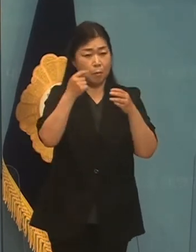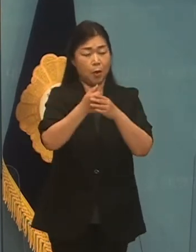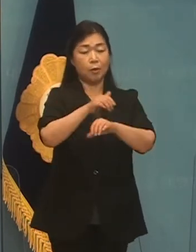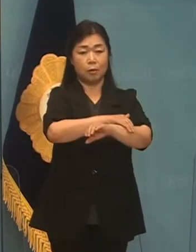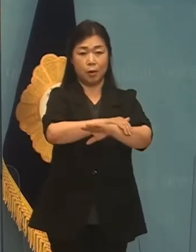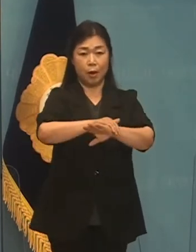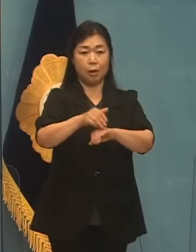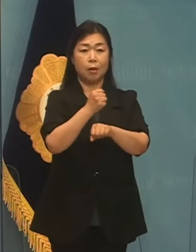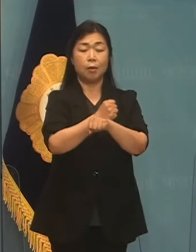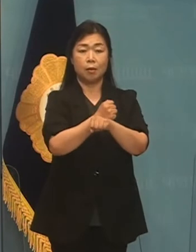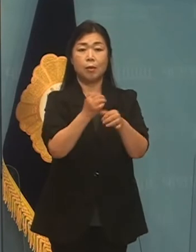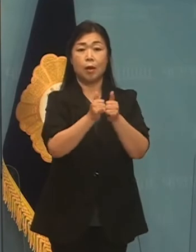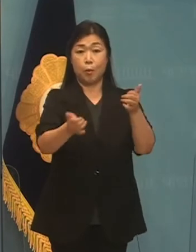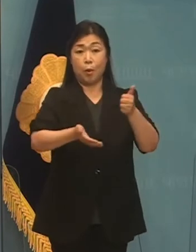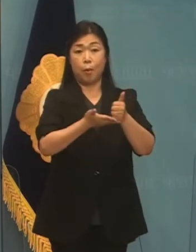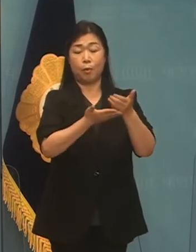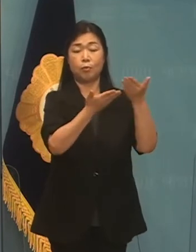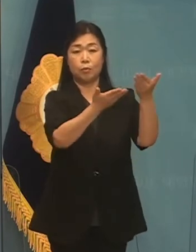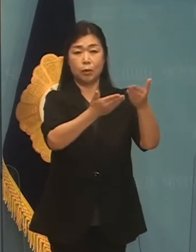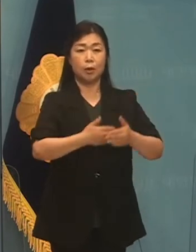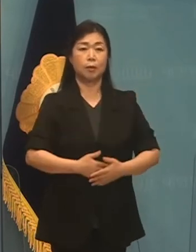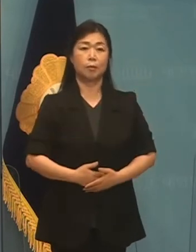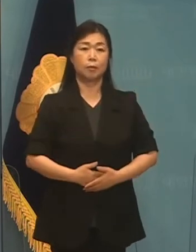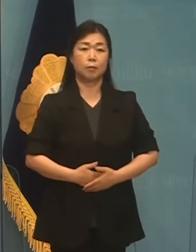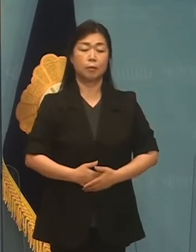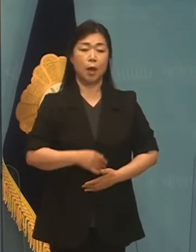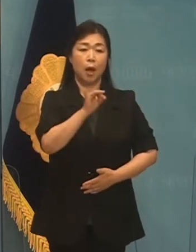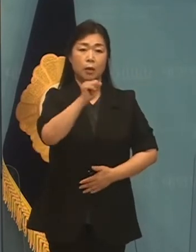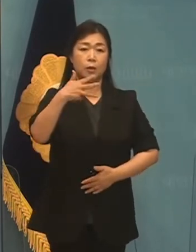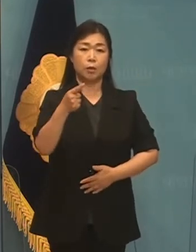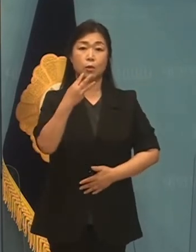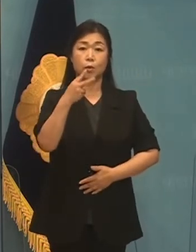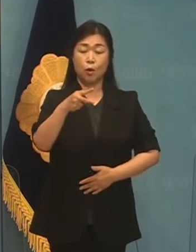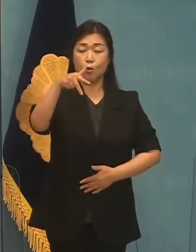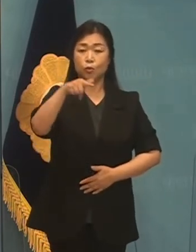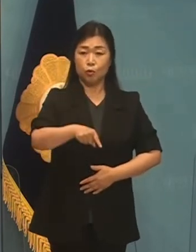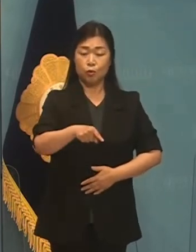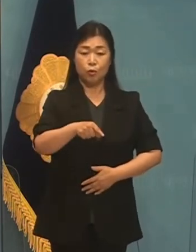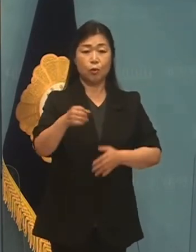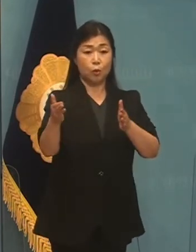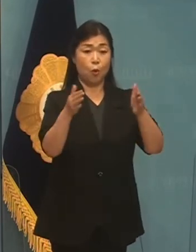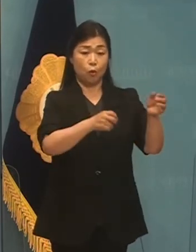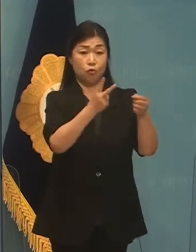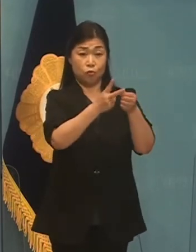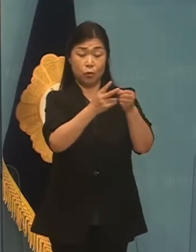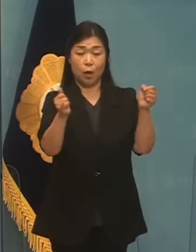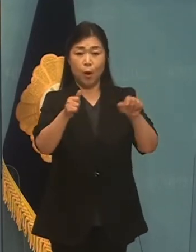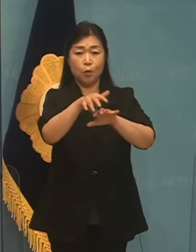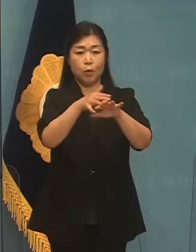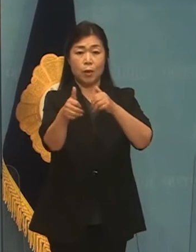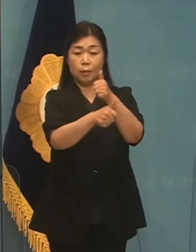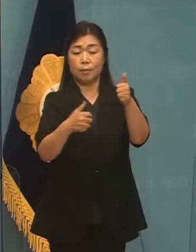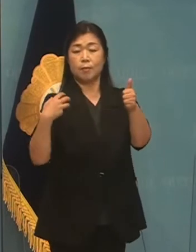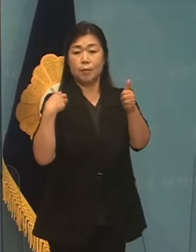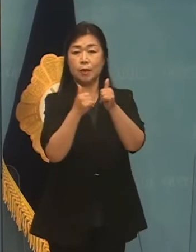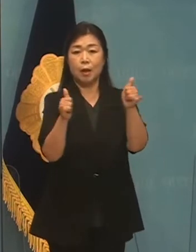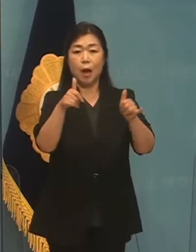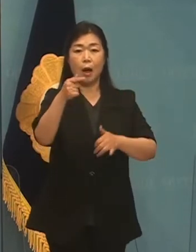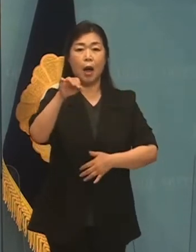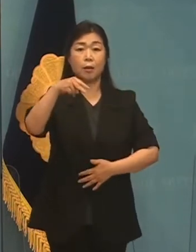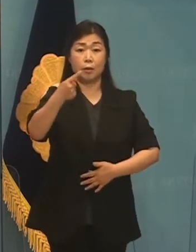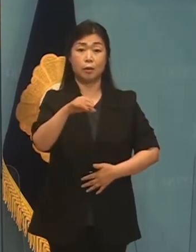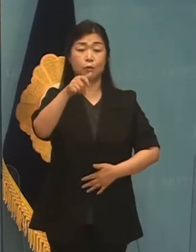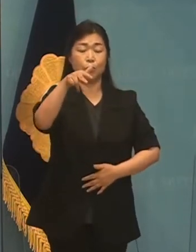겸비한 분으로 평가받고 있습니다. 이철규 본부장과 함께 조직을 총괄할 부본부장에 강승규 전